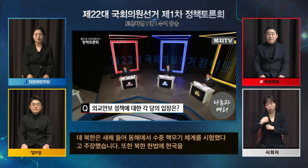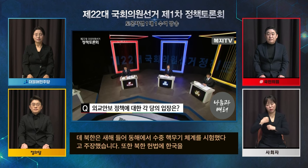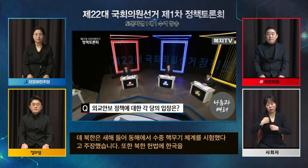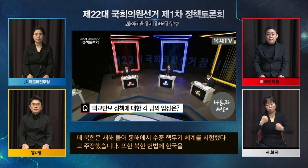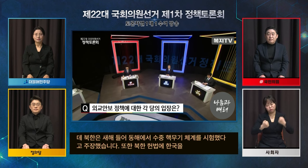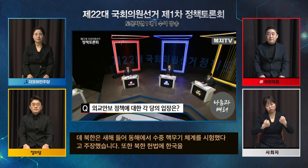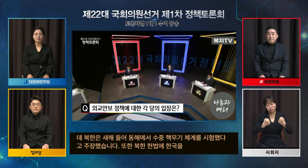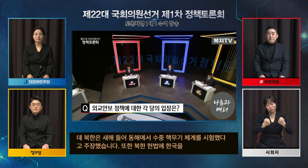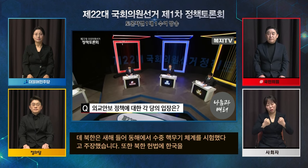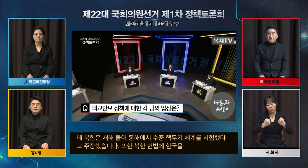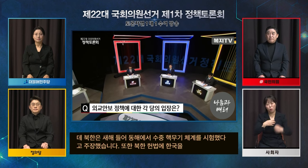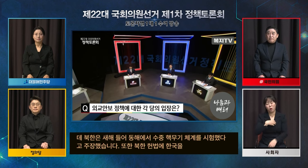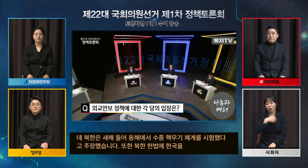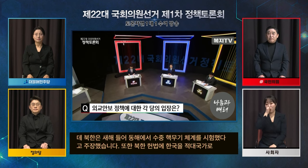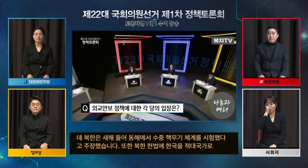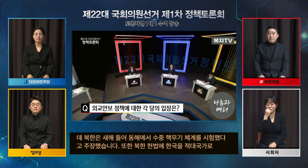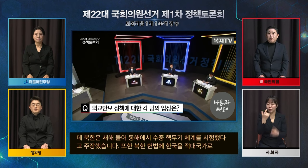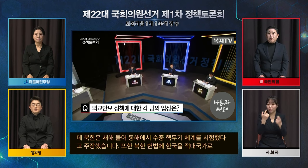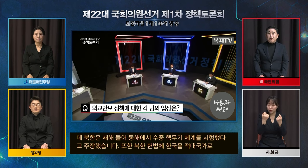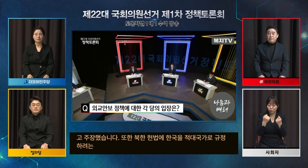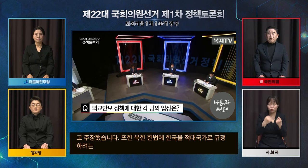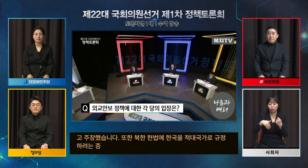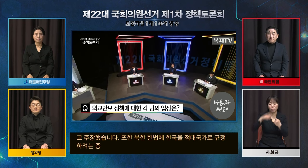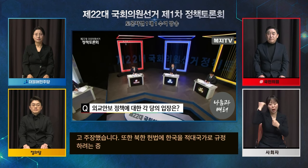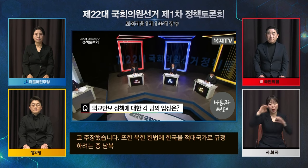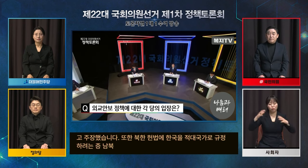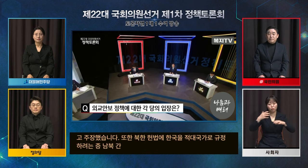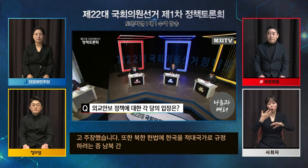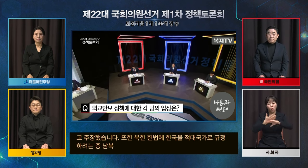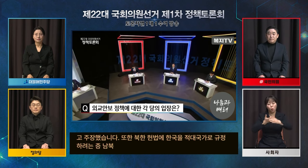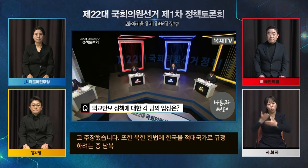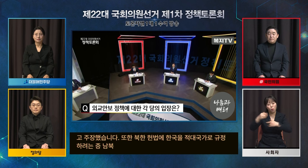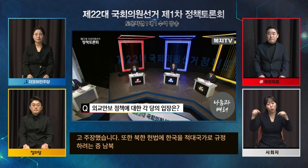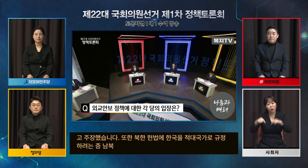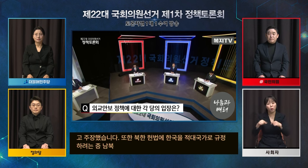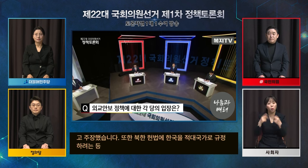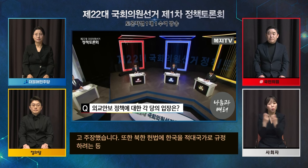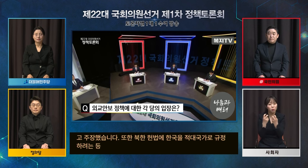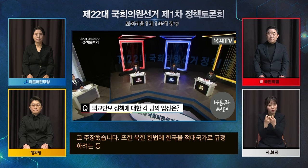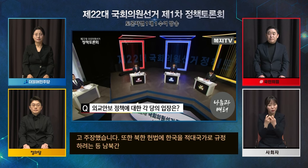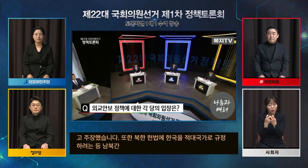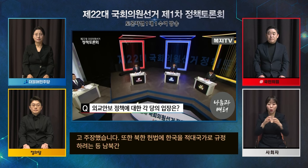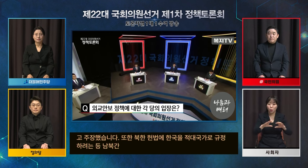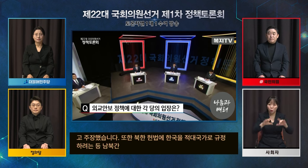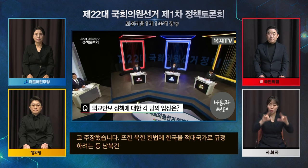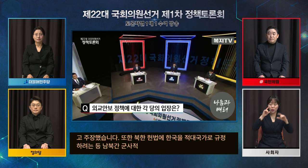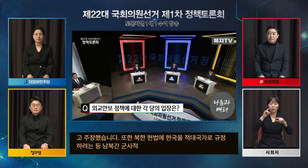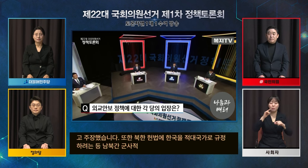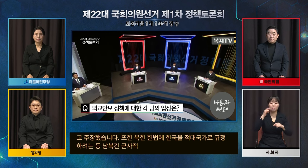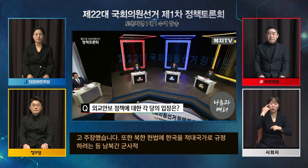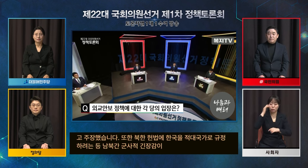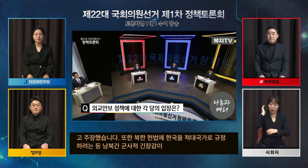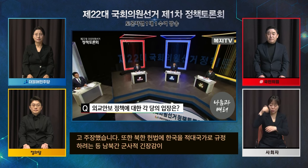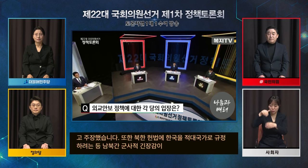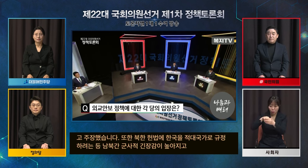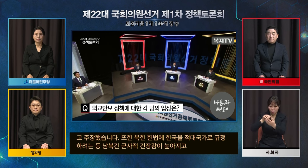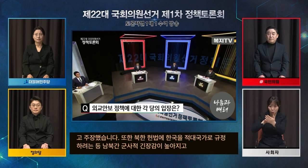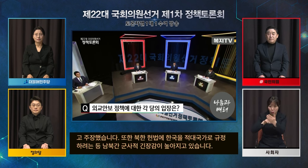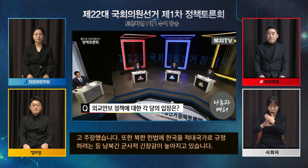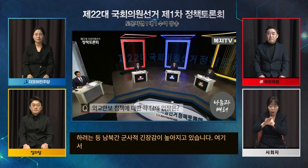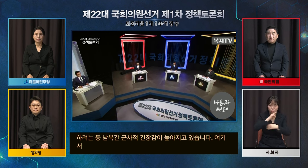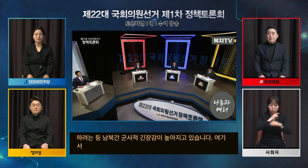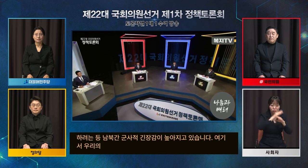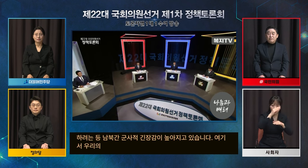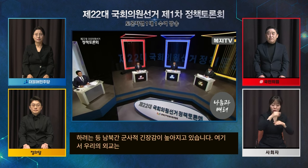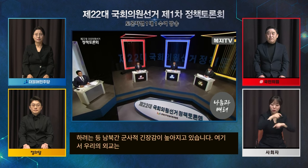높아지고 있습니다. 여기서 우리의 외교는 어떤 방향으로 가야 할지 올해 미국 대선 이후 대북 정책은